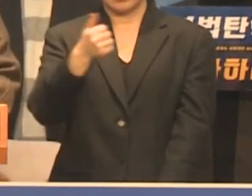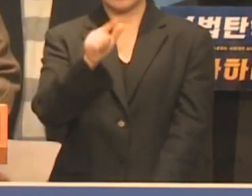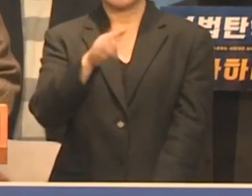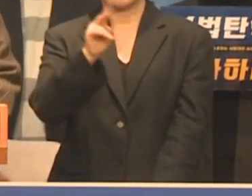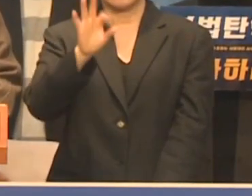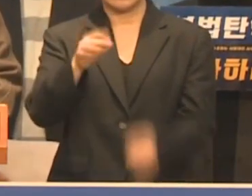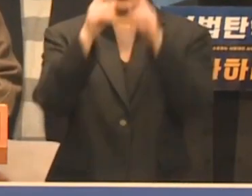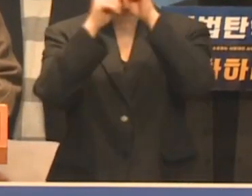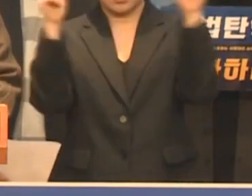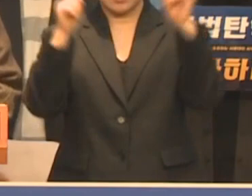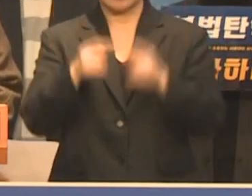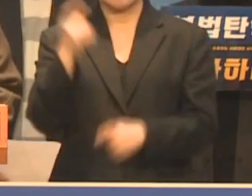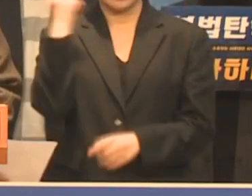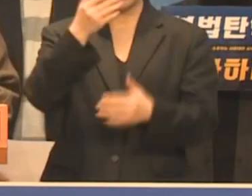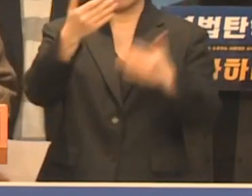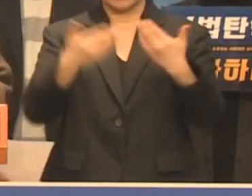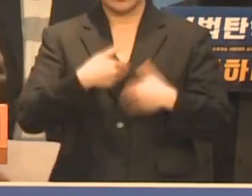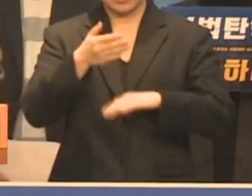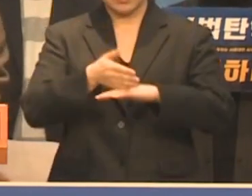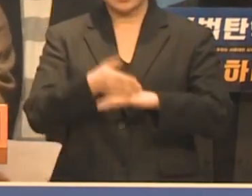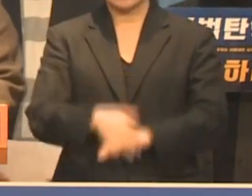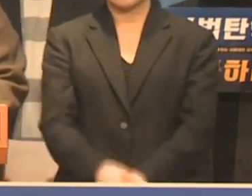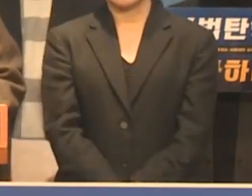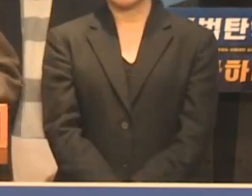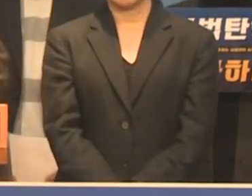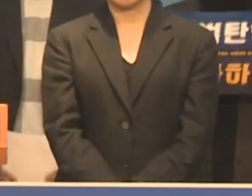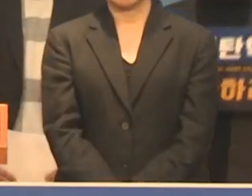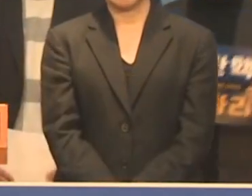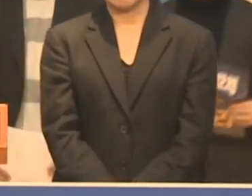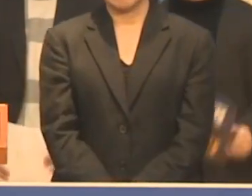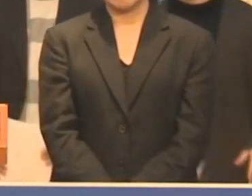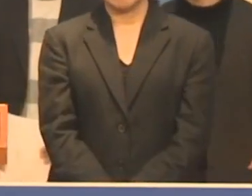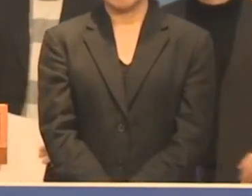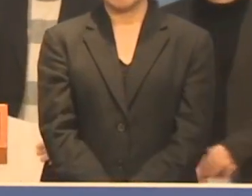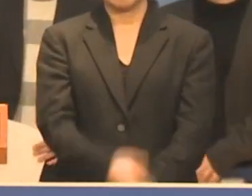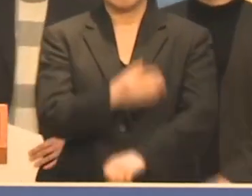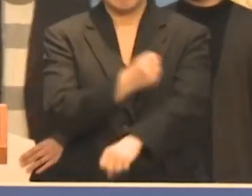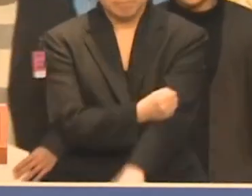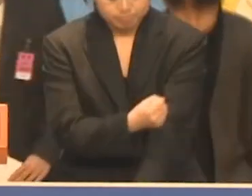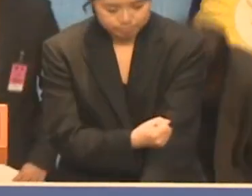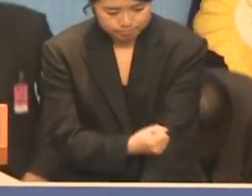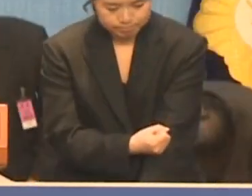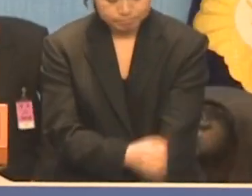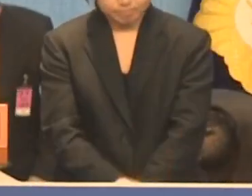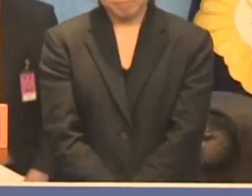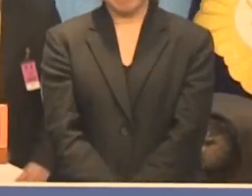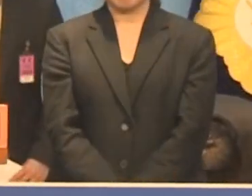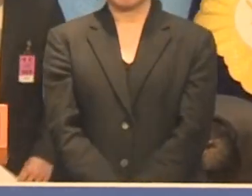이상입니다. 경청해 주셔서 감사합니다. 수고하셨습니다. 수고하셨습니다.